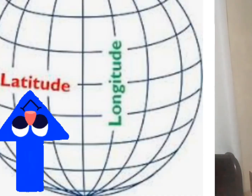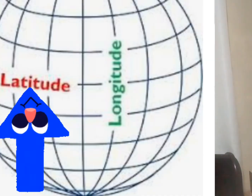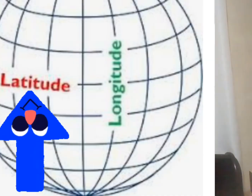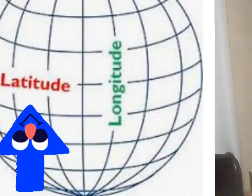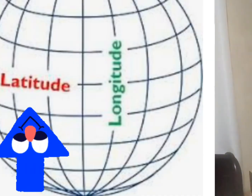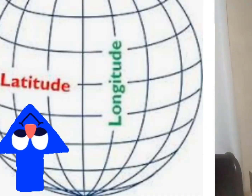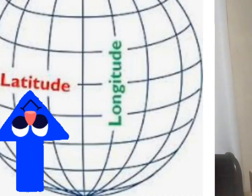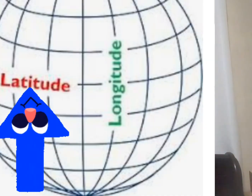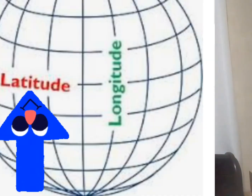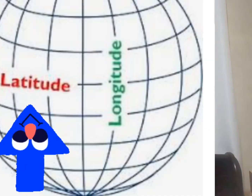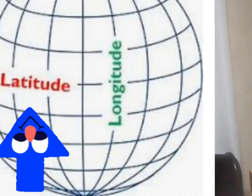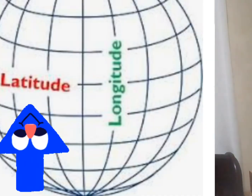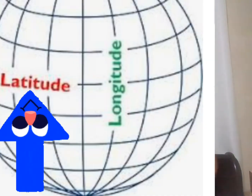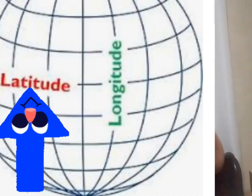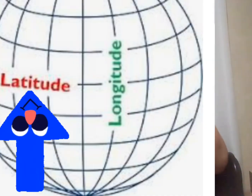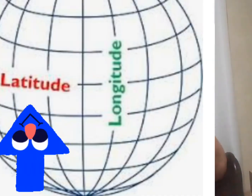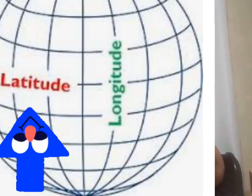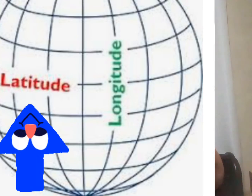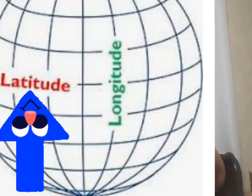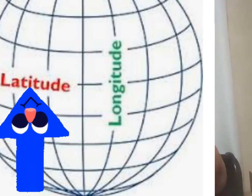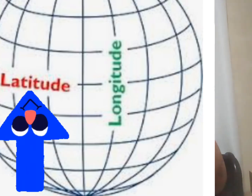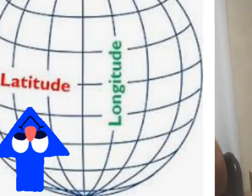Pahilaga or patimog.